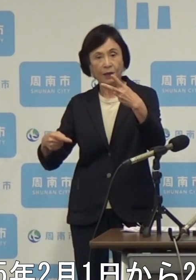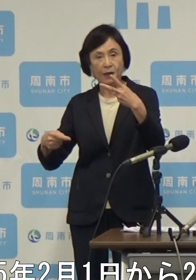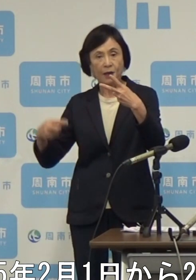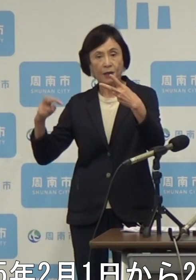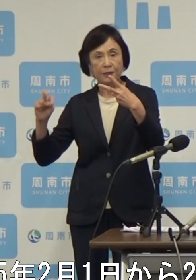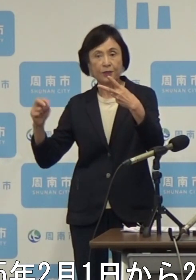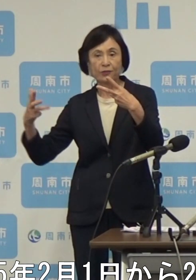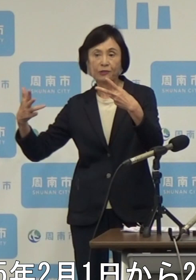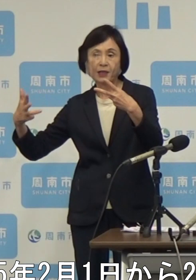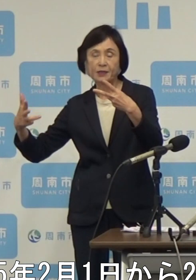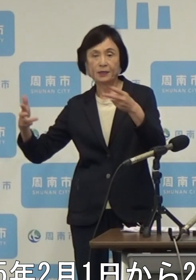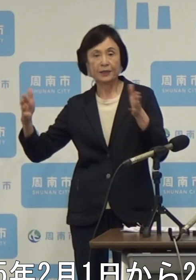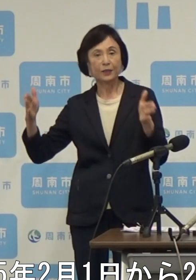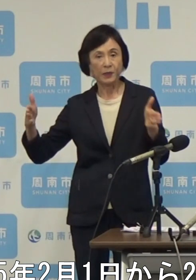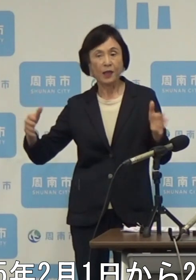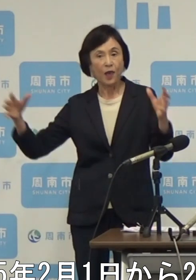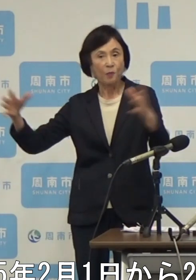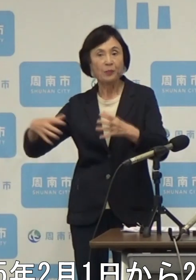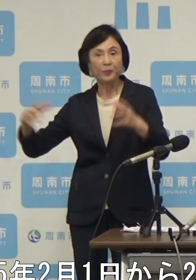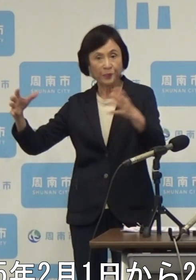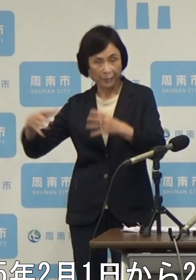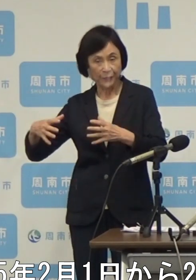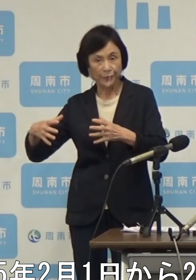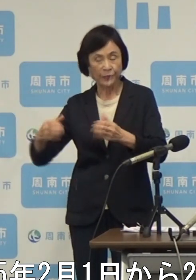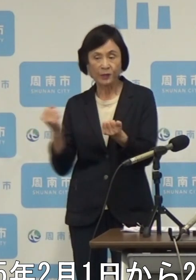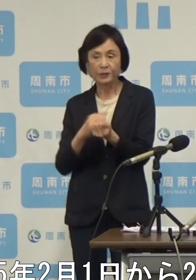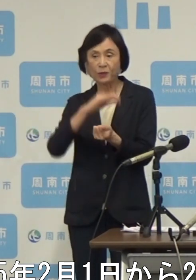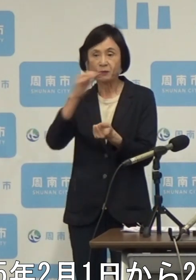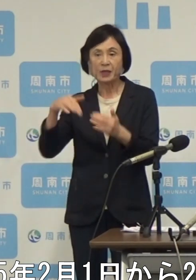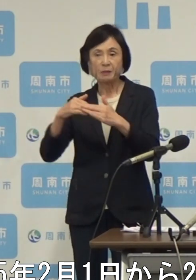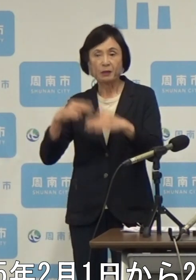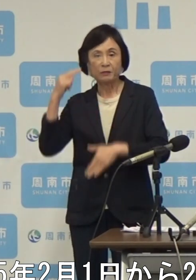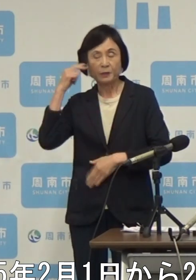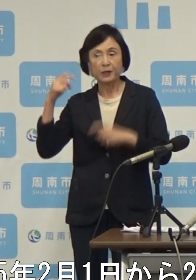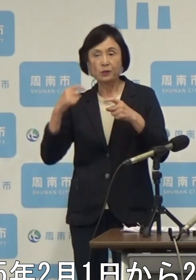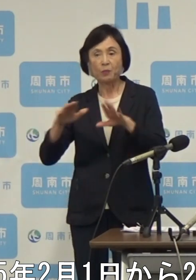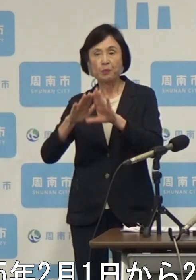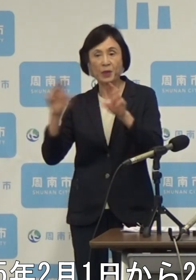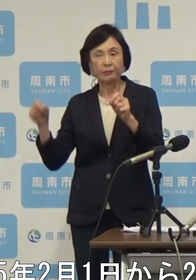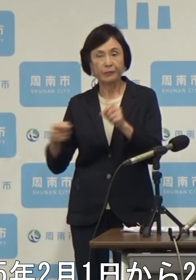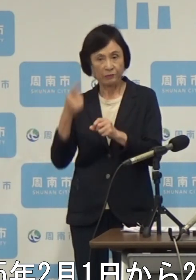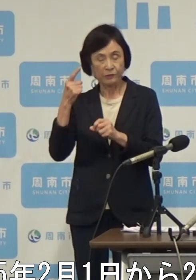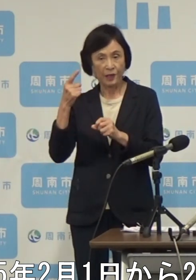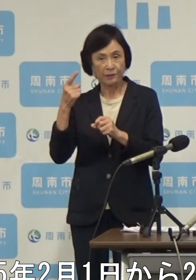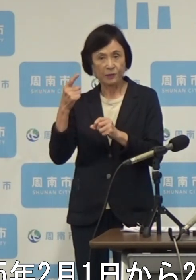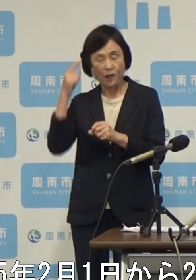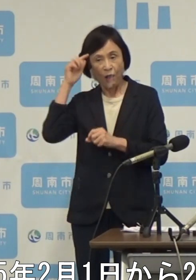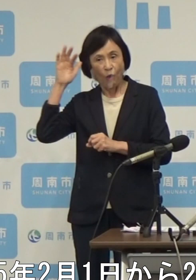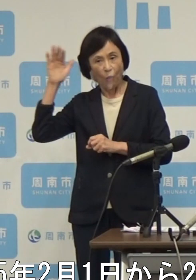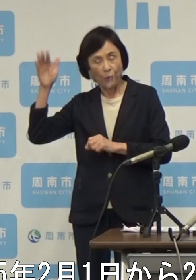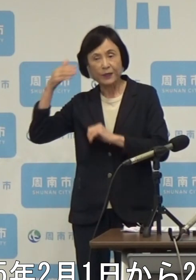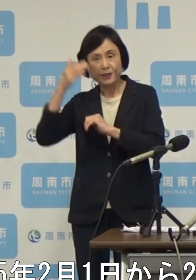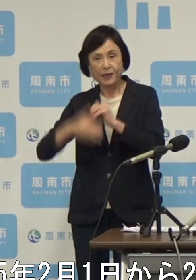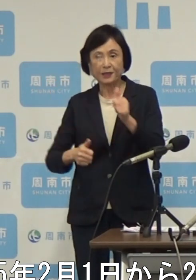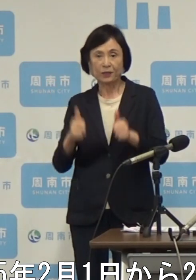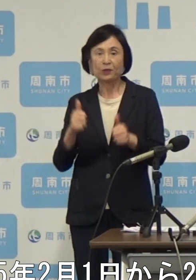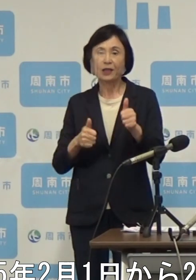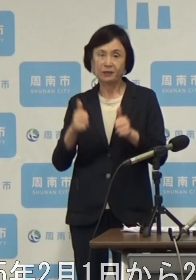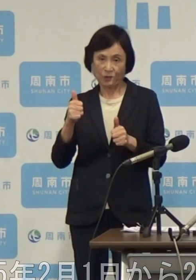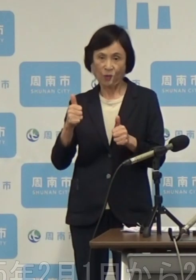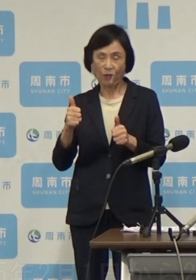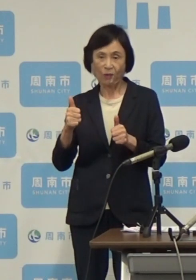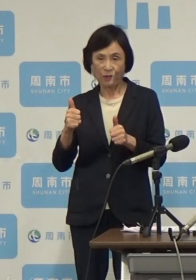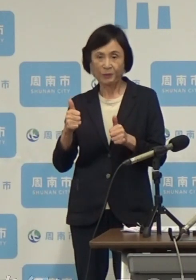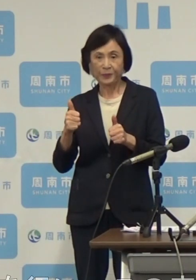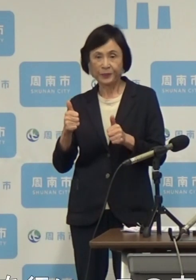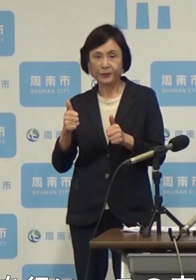2月28日に募集しました徳山下松校開校100周年思い出写真コンテストにつき